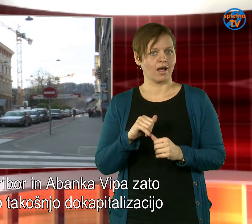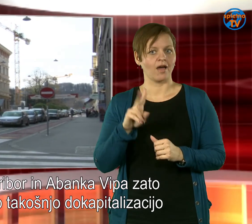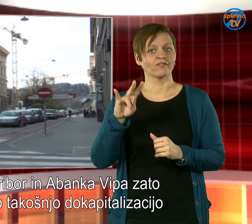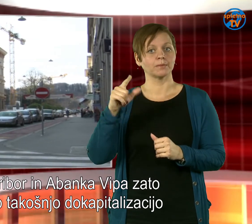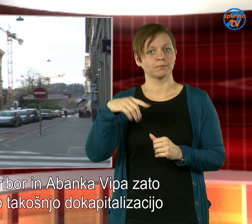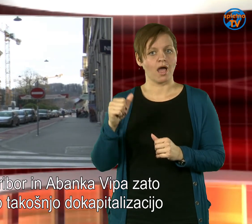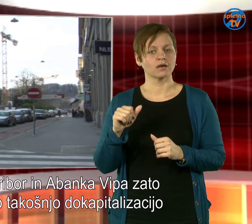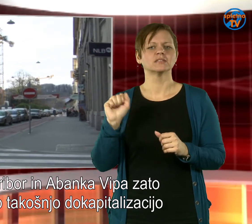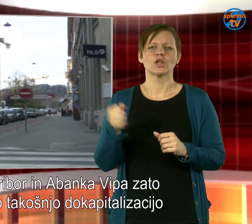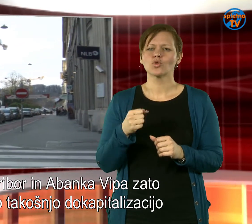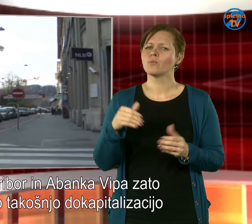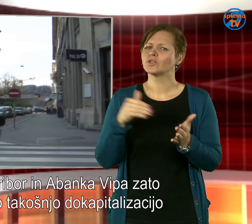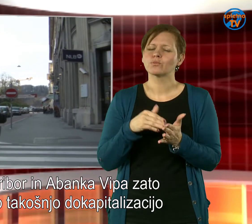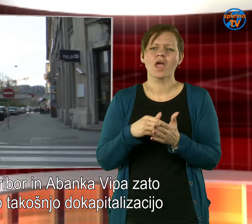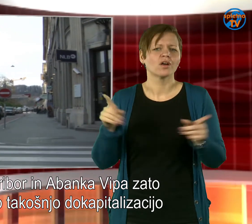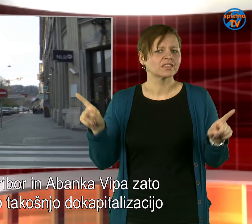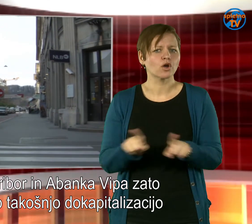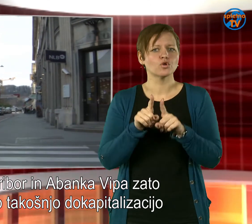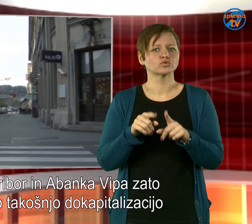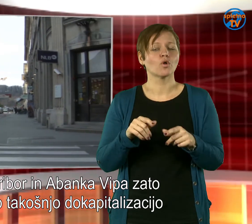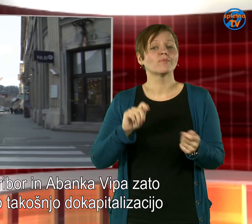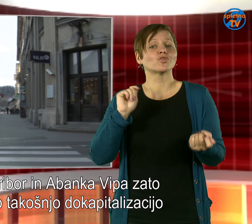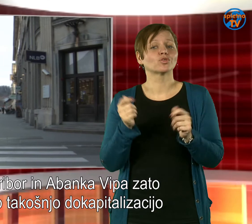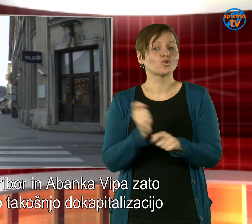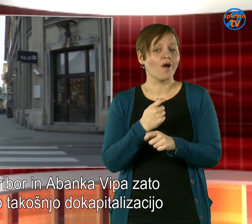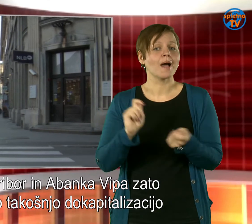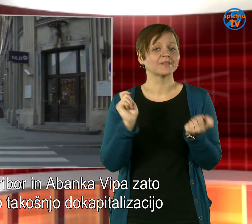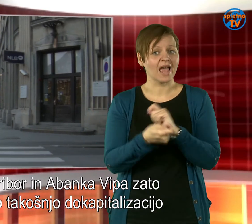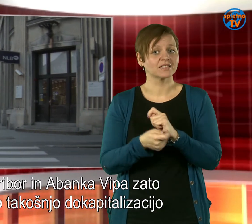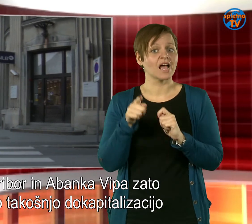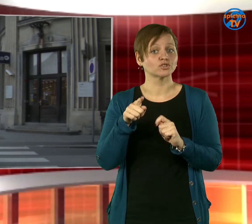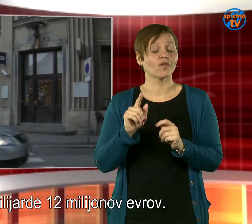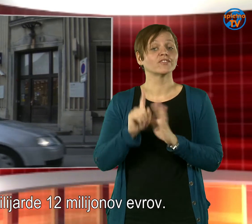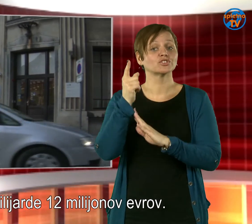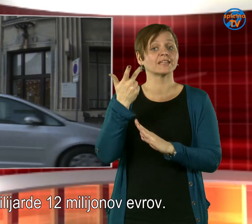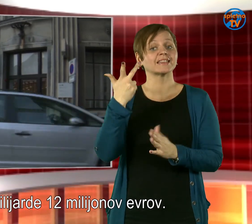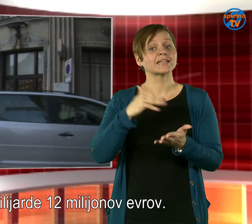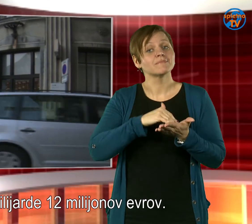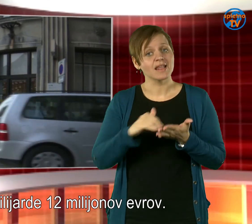potrebujejo takojšnjo dokapitalizacijo v višini 3 milijarde 12 milijonov evrov.